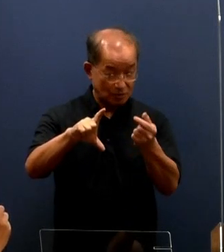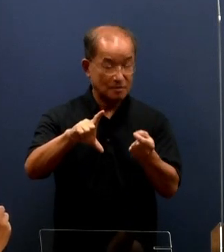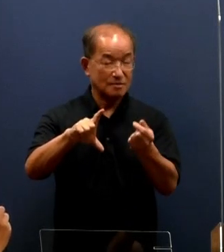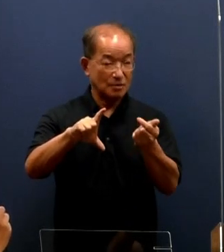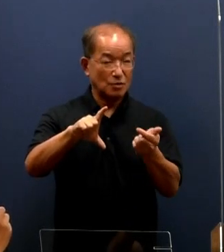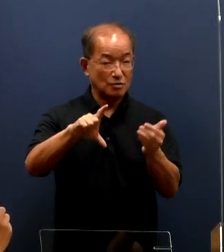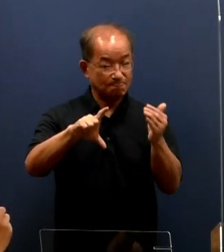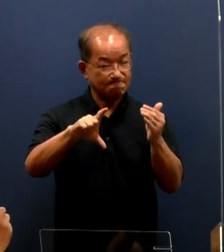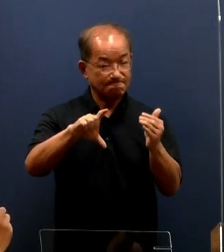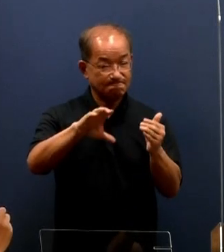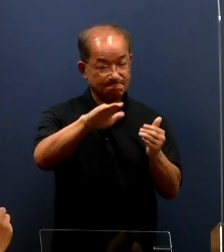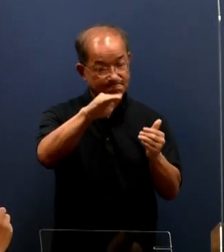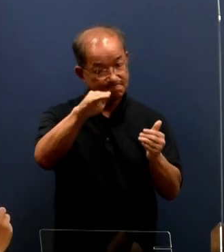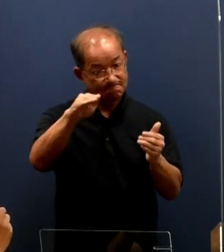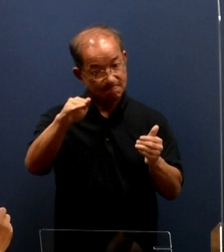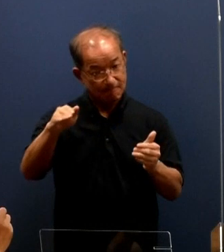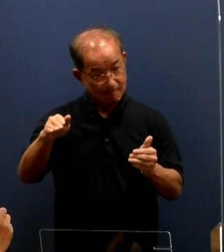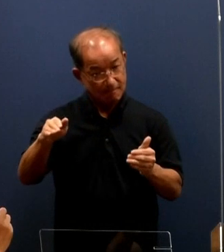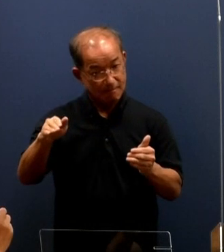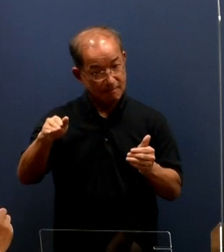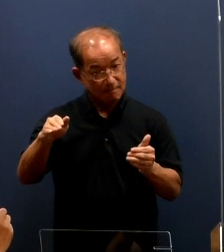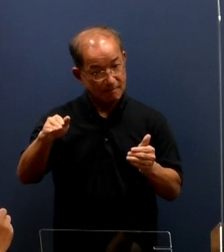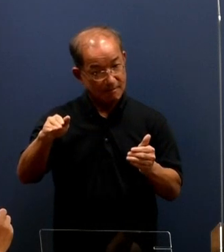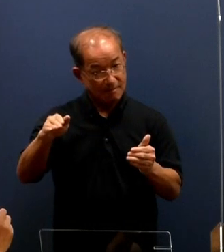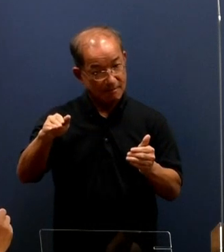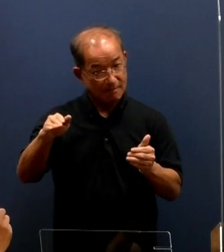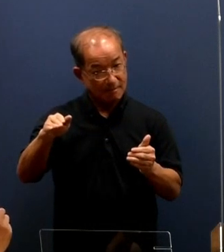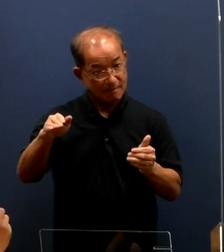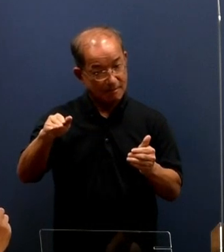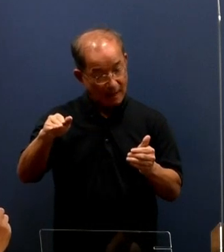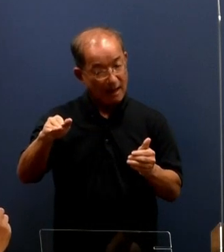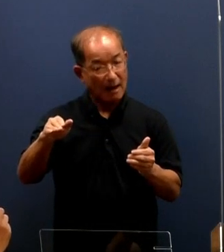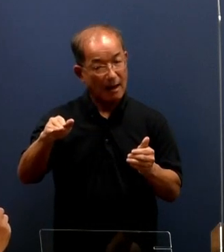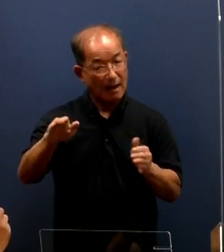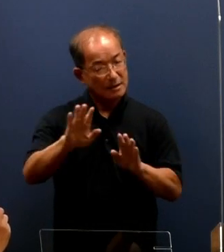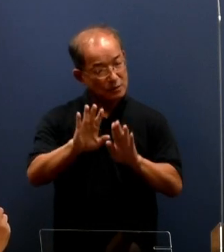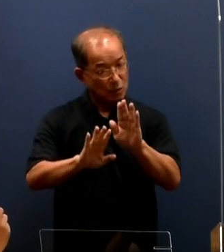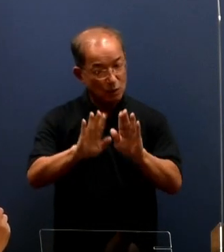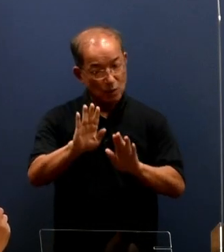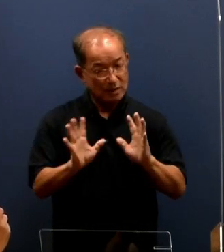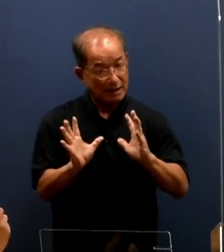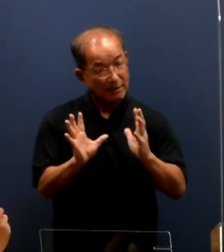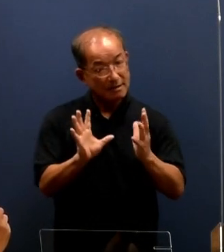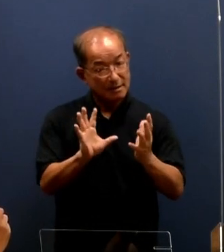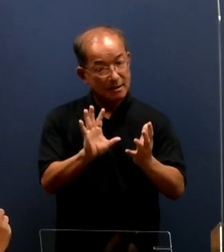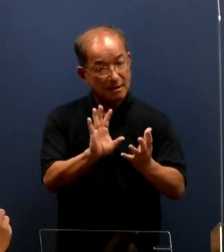傾きが下がっていくという段階に来ている可能性が高いわけです。